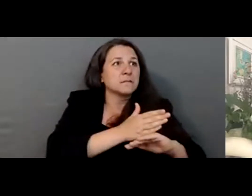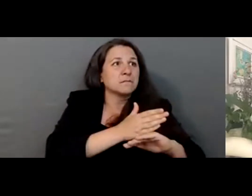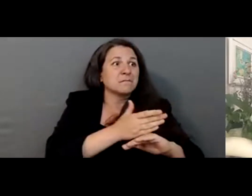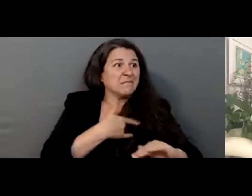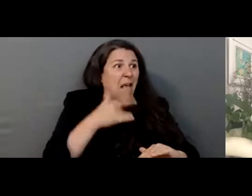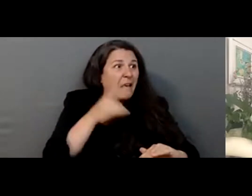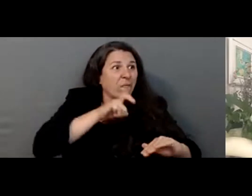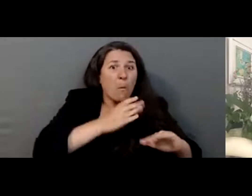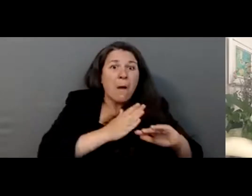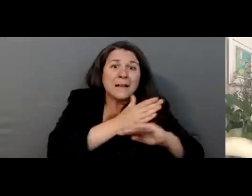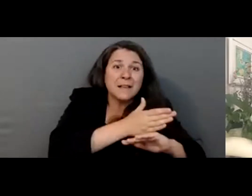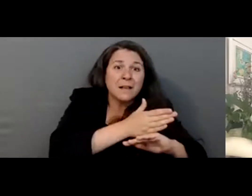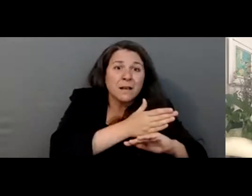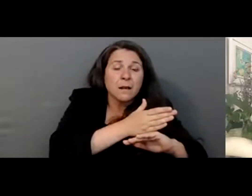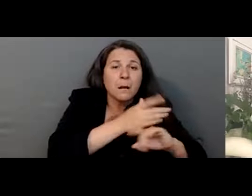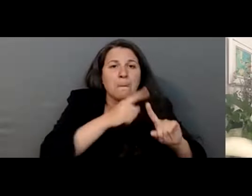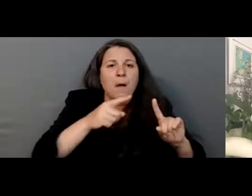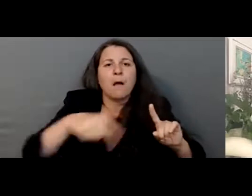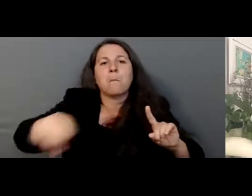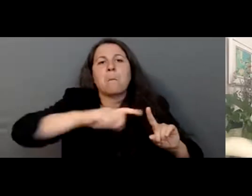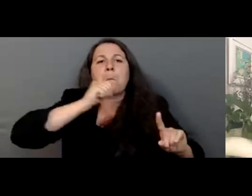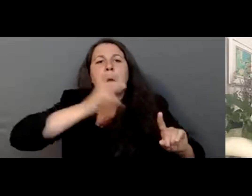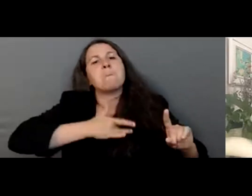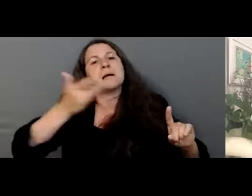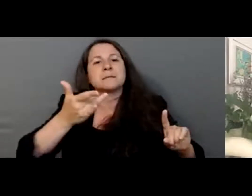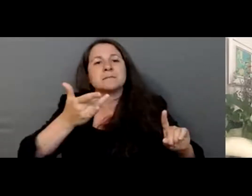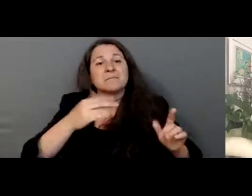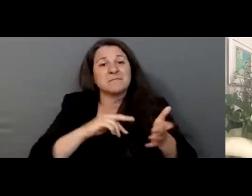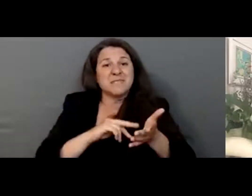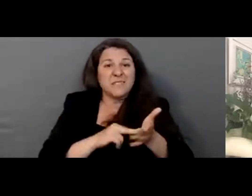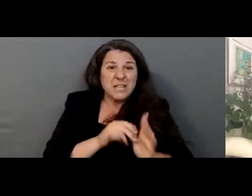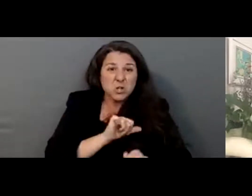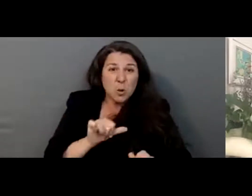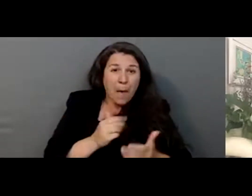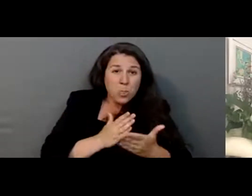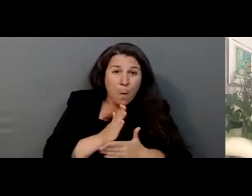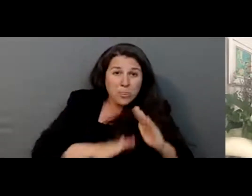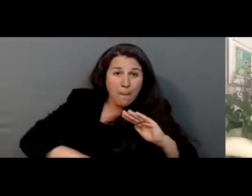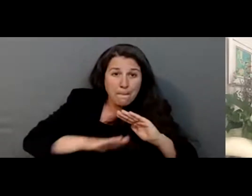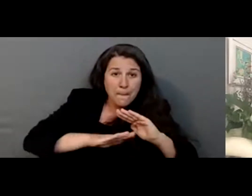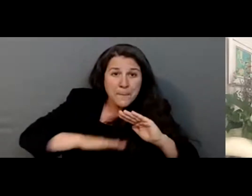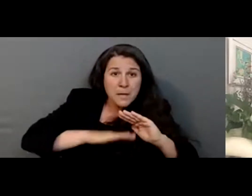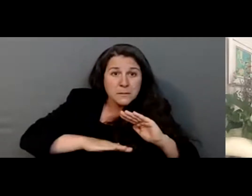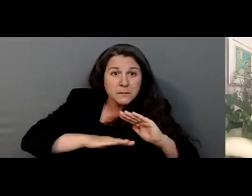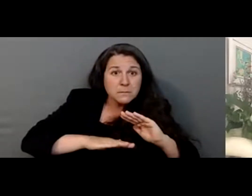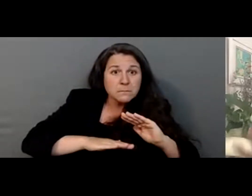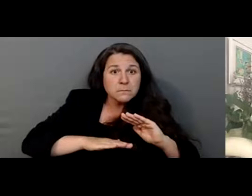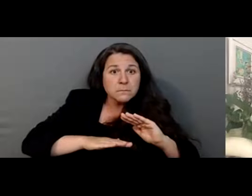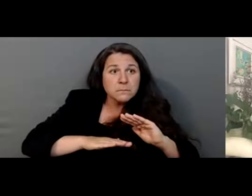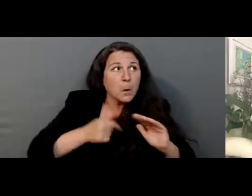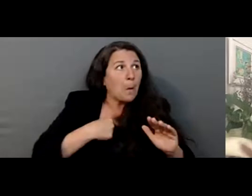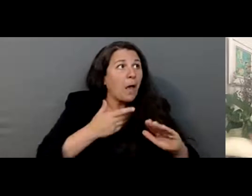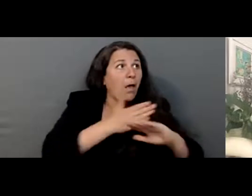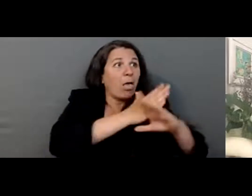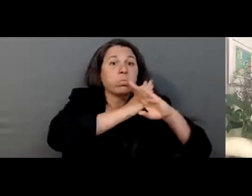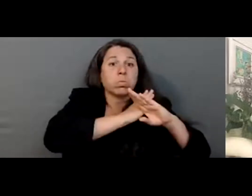Faire respecter nos droits de base, la dignité, le respect. Un enjeu majeur qui vient beaucoup ces temps-ci, puis je ne vais pas rentrer